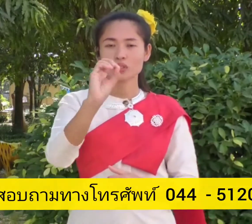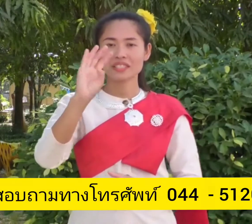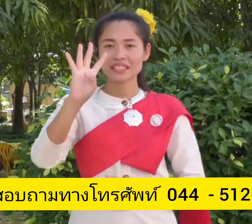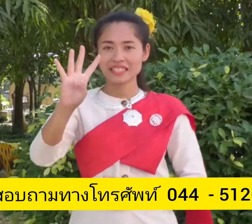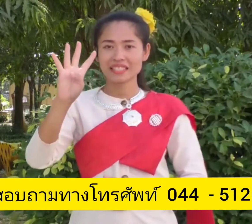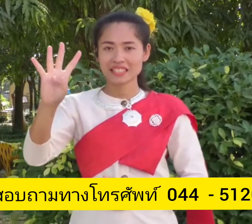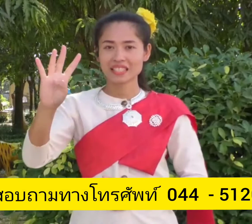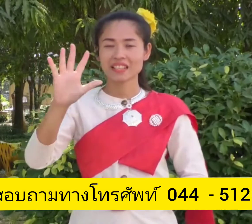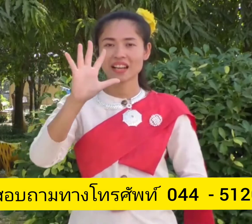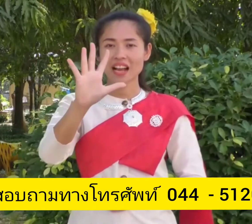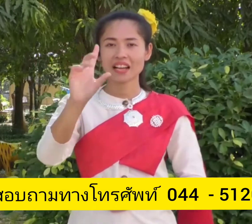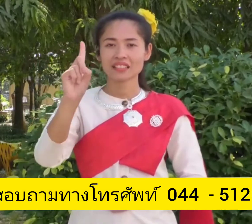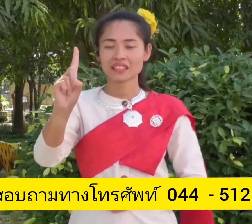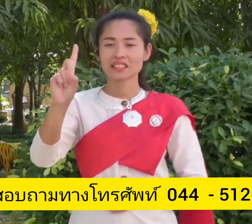044-512-039